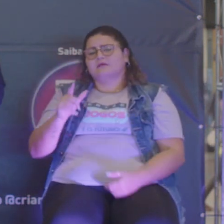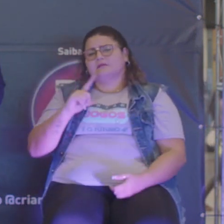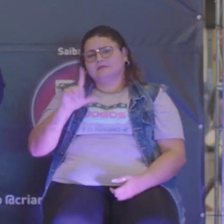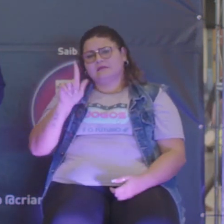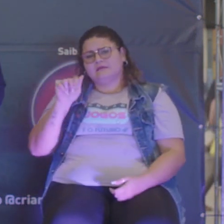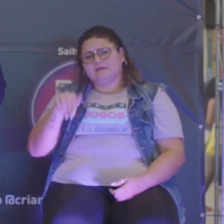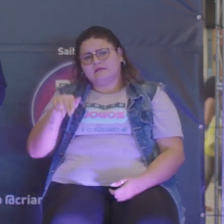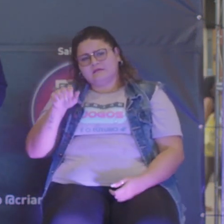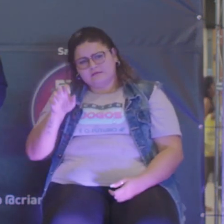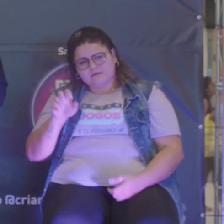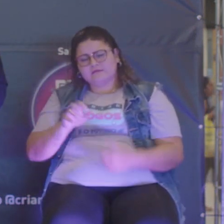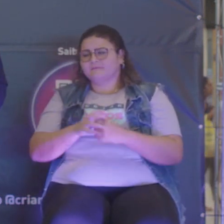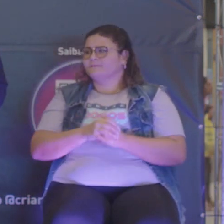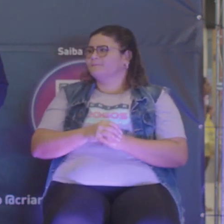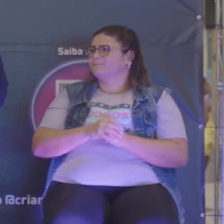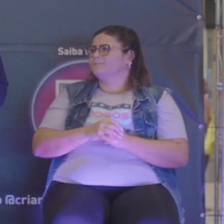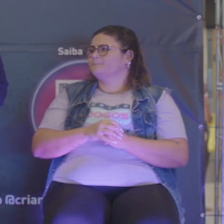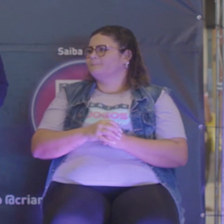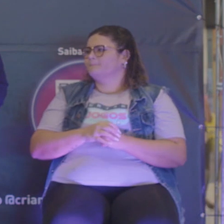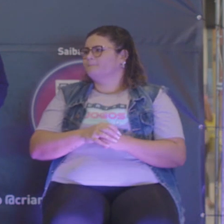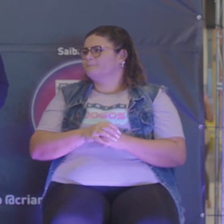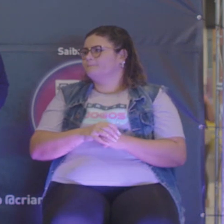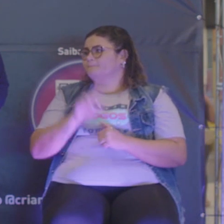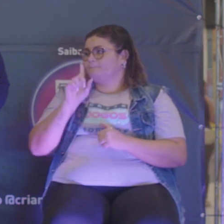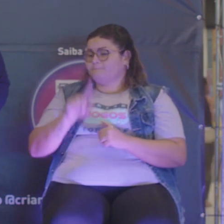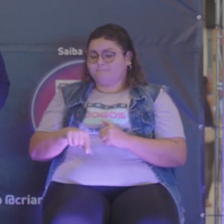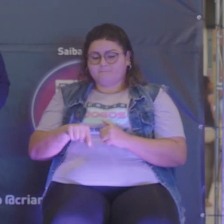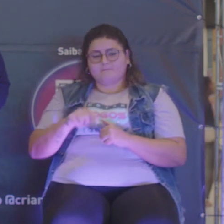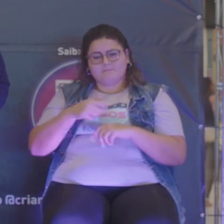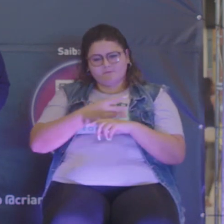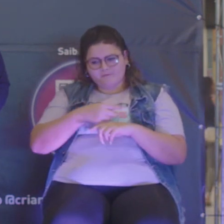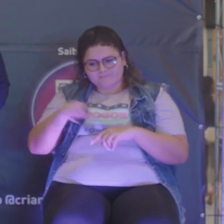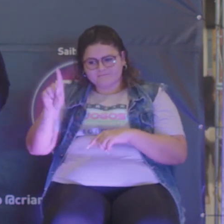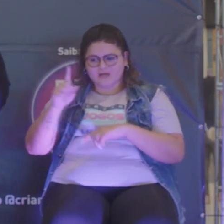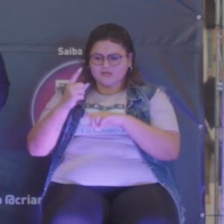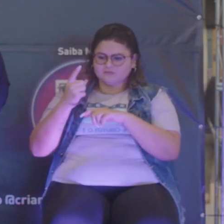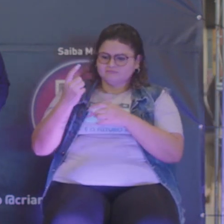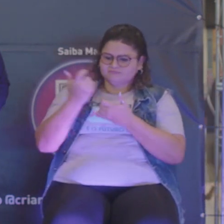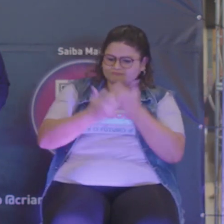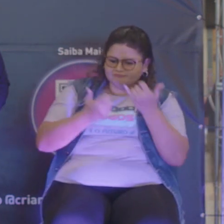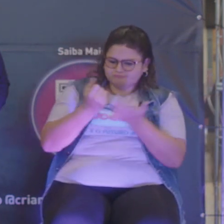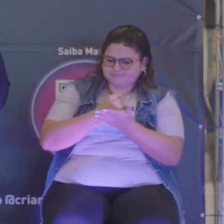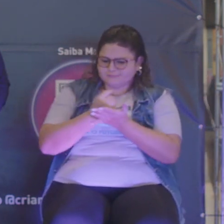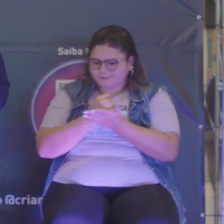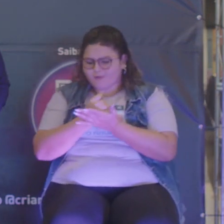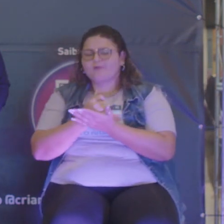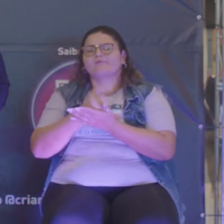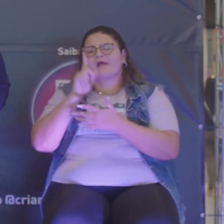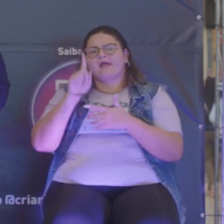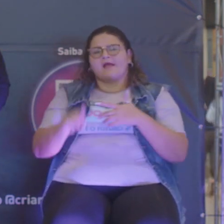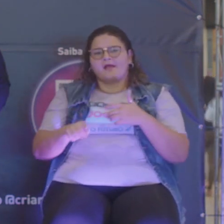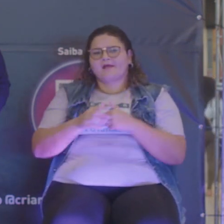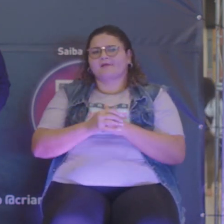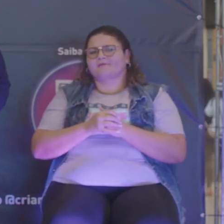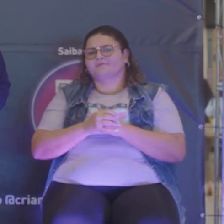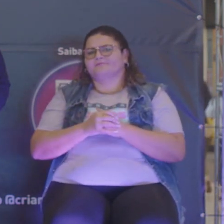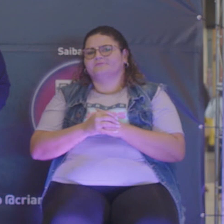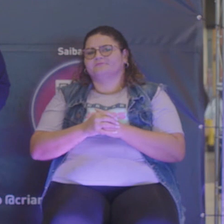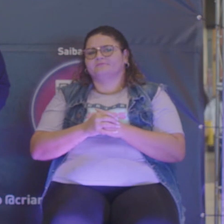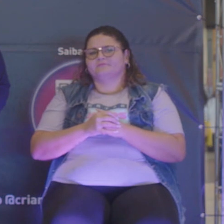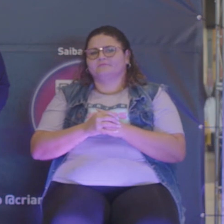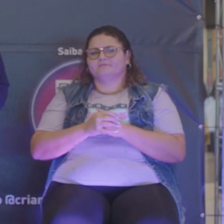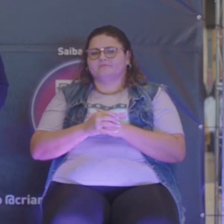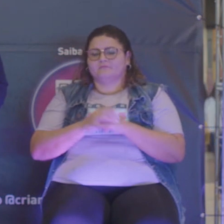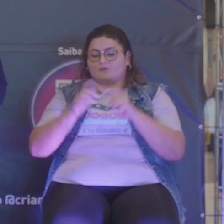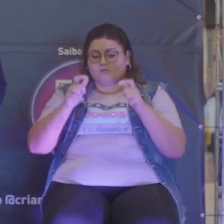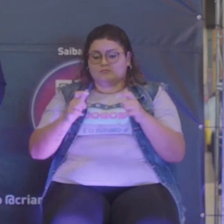gaming offices, né? Os gaming offices, a galera vai para jogar, tem a gaming house, que a galera dorme naquele lugar, para concentração